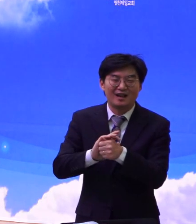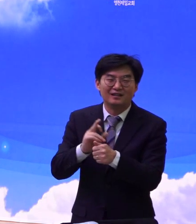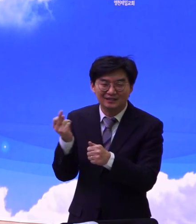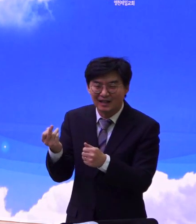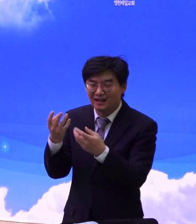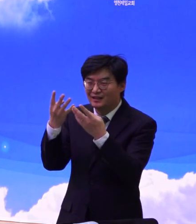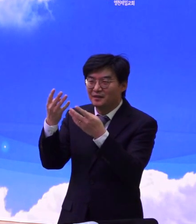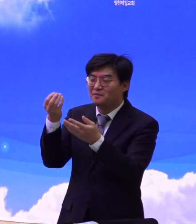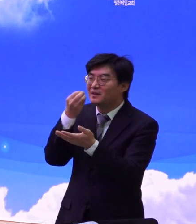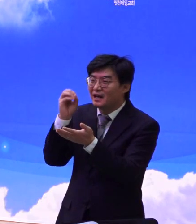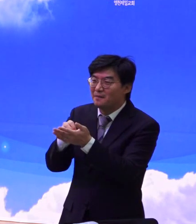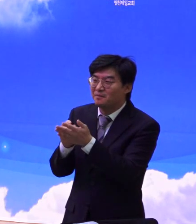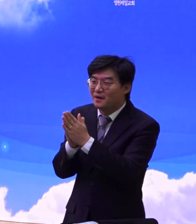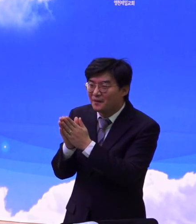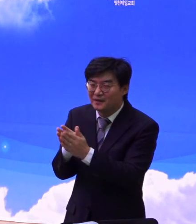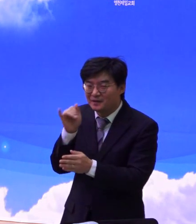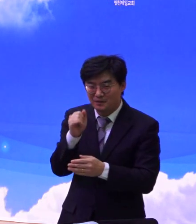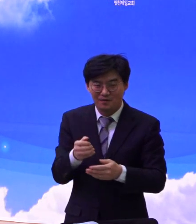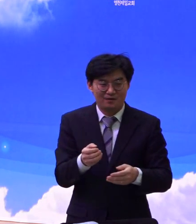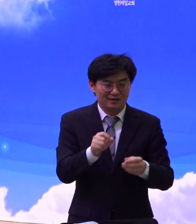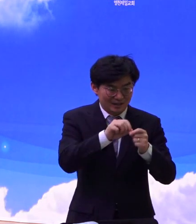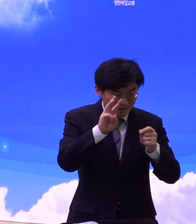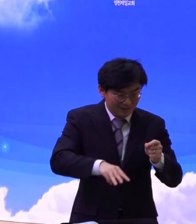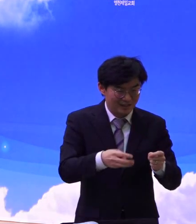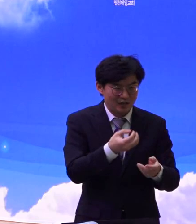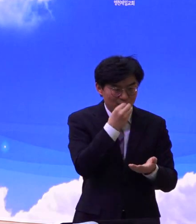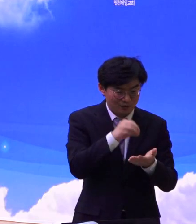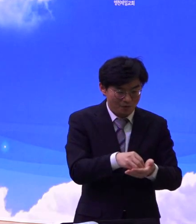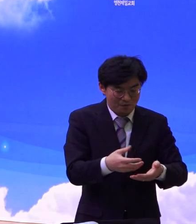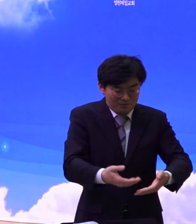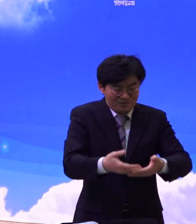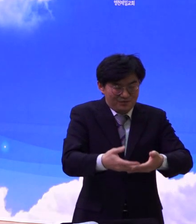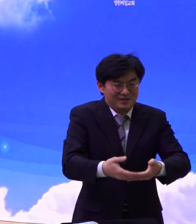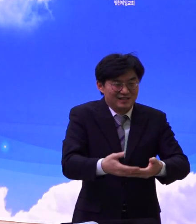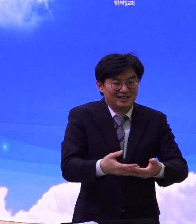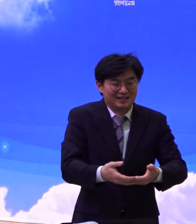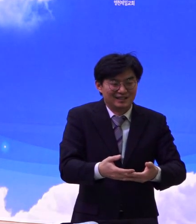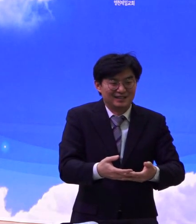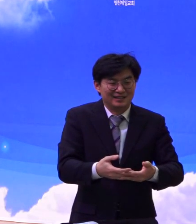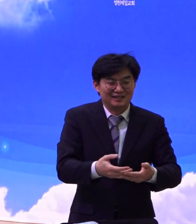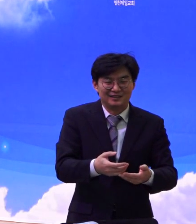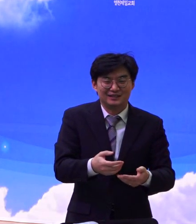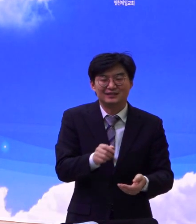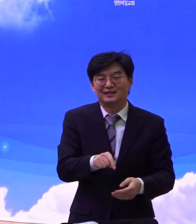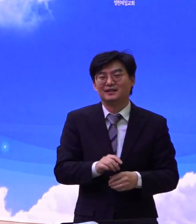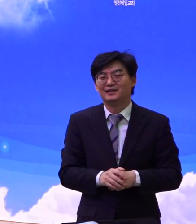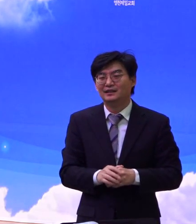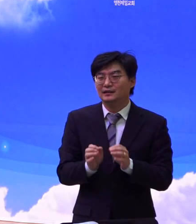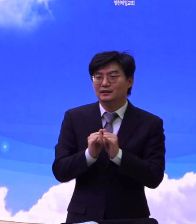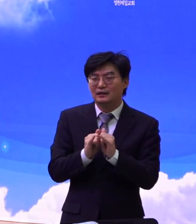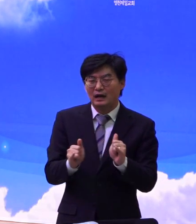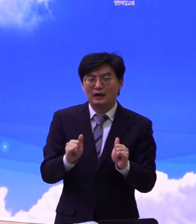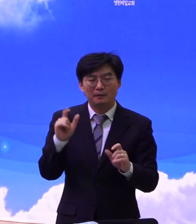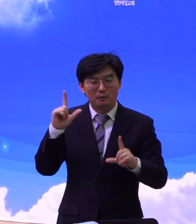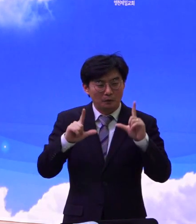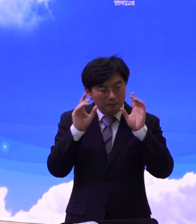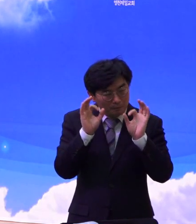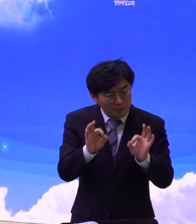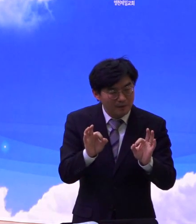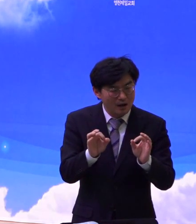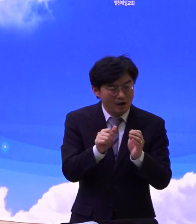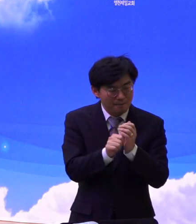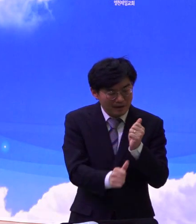돌을 들어보고 이렇게 한다고 들었습니다. 사람들이 얼마나 어리석은지를 보게 됩니다. 근데